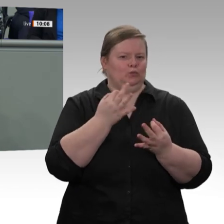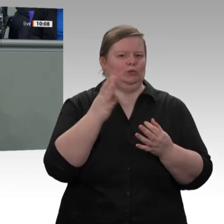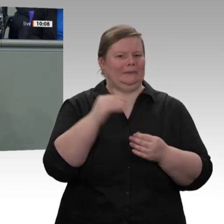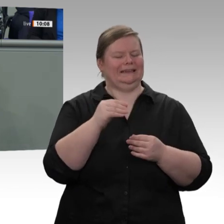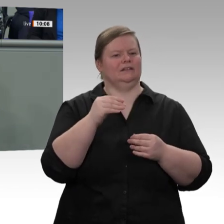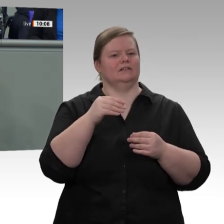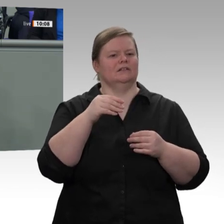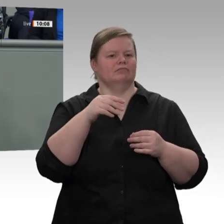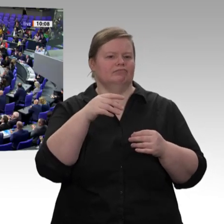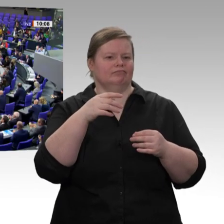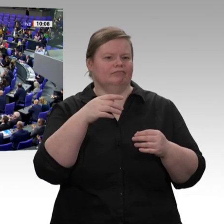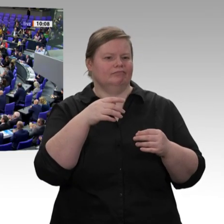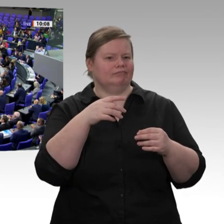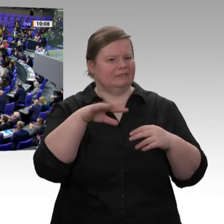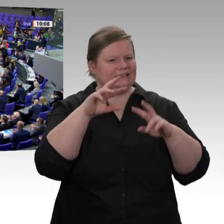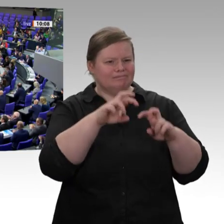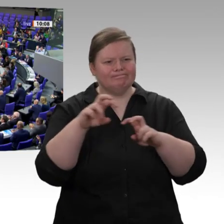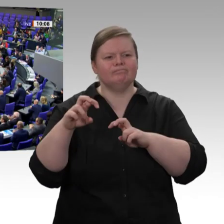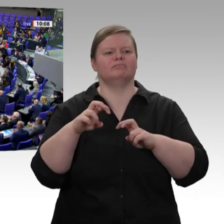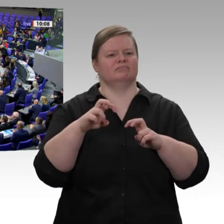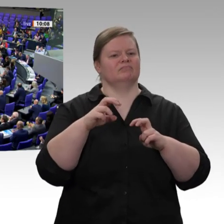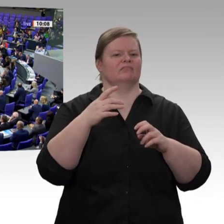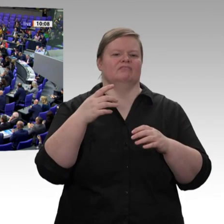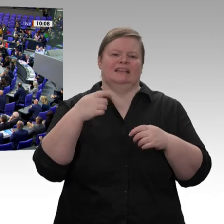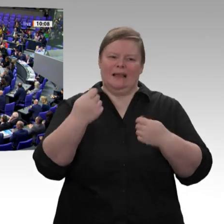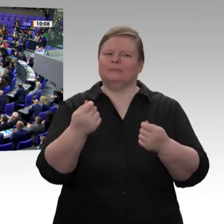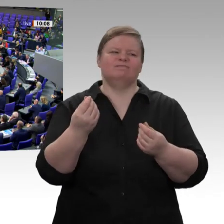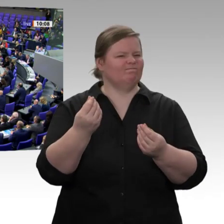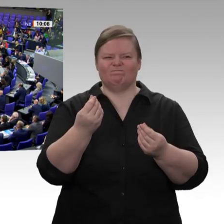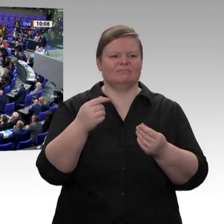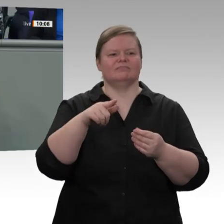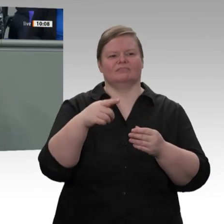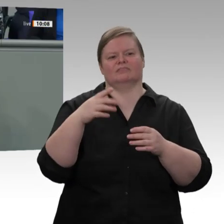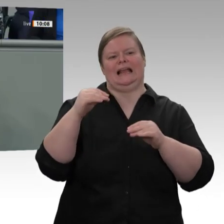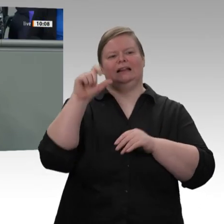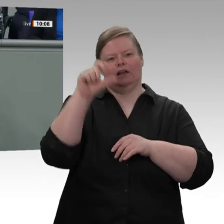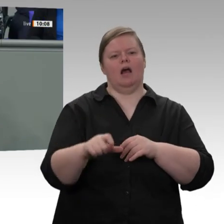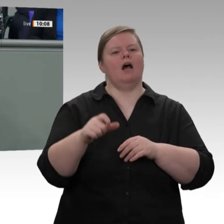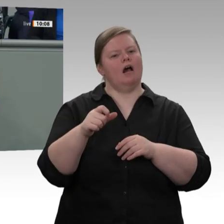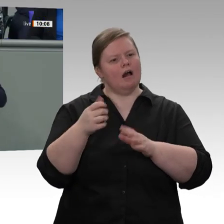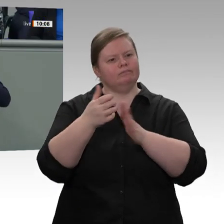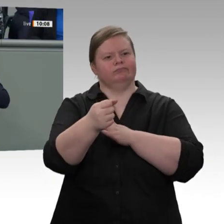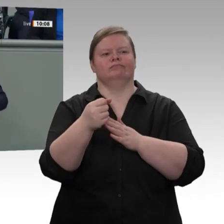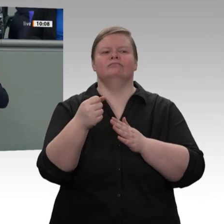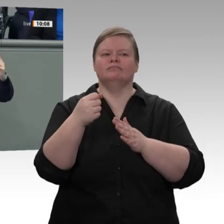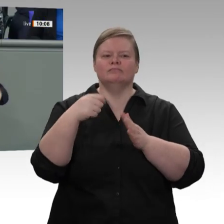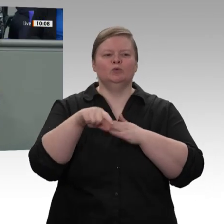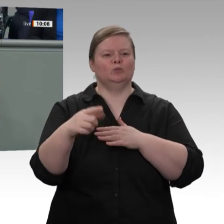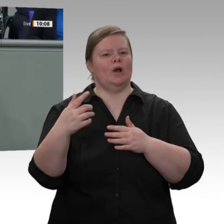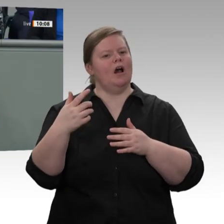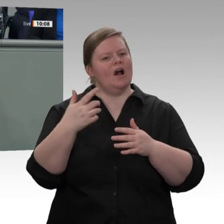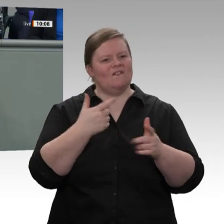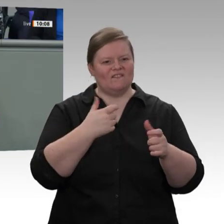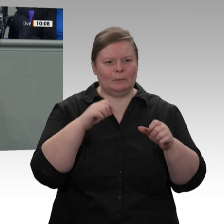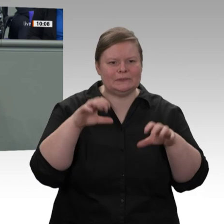Verrückten. Schluss auch mit Ihrer Verrohung der Sprache. Die AfD ist für einen Herrn Merz Gesindel, für